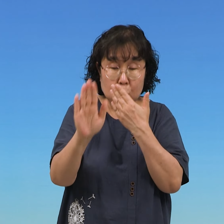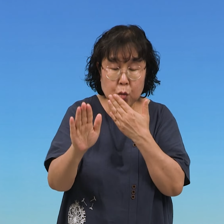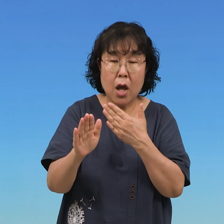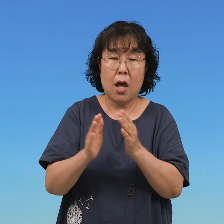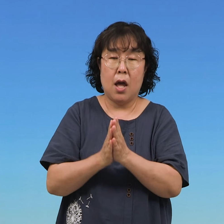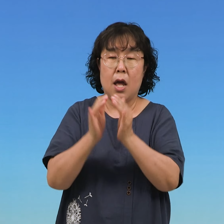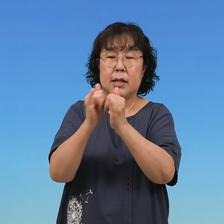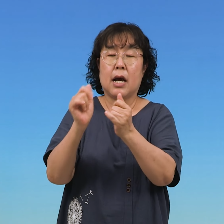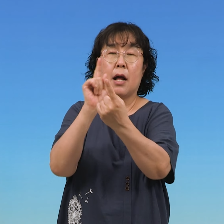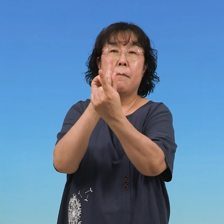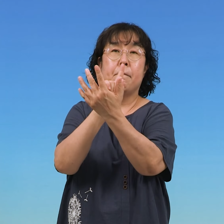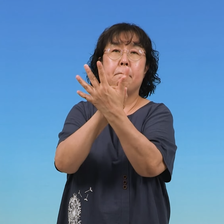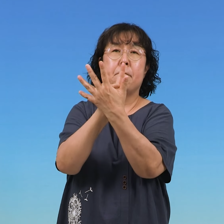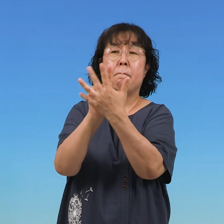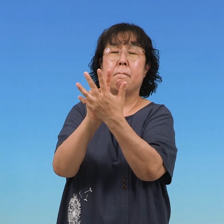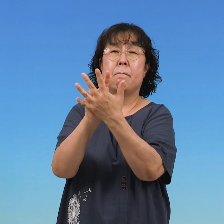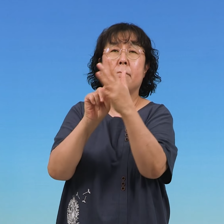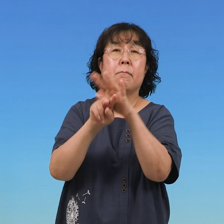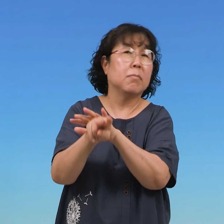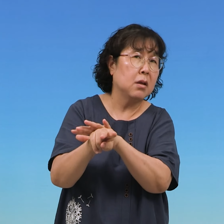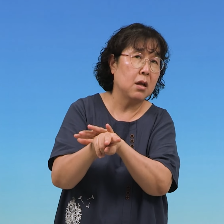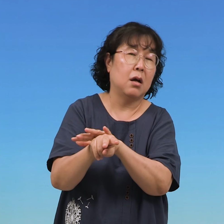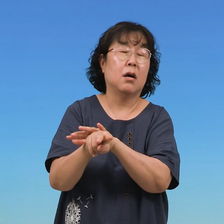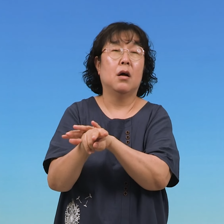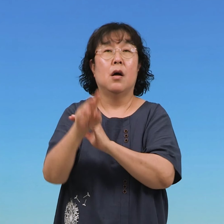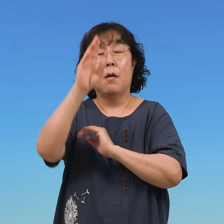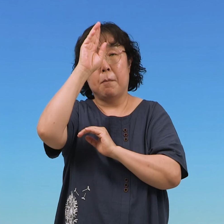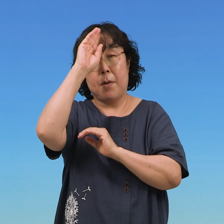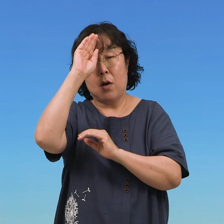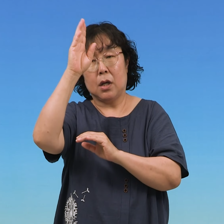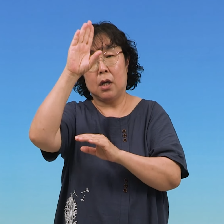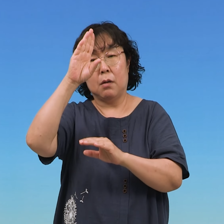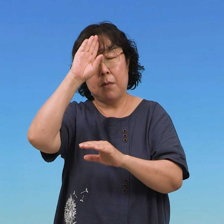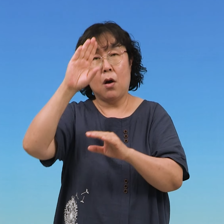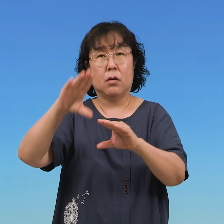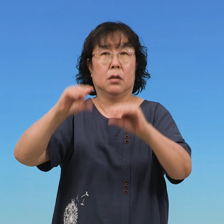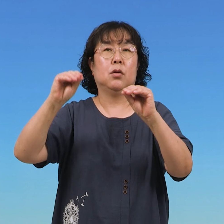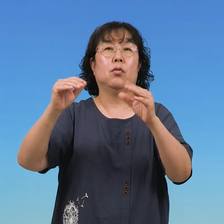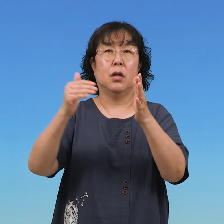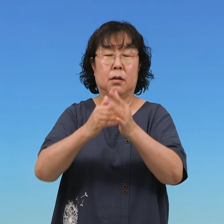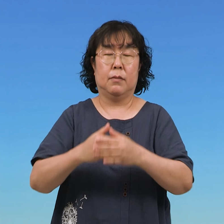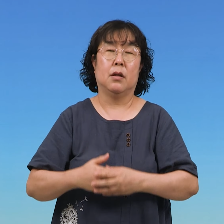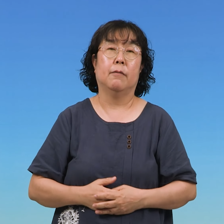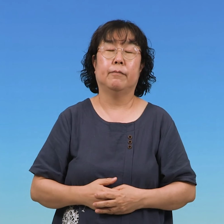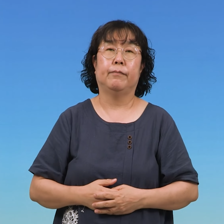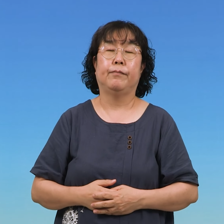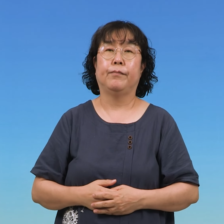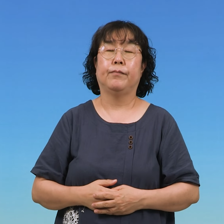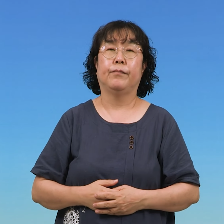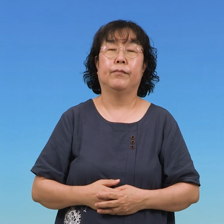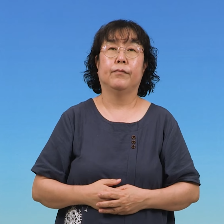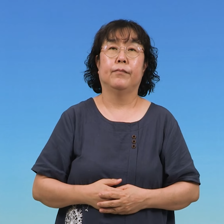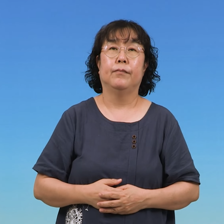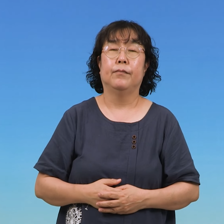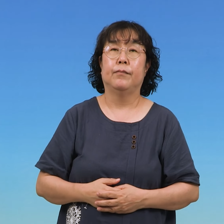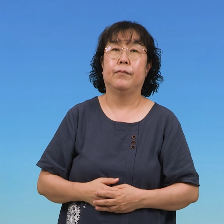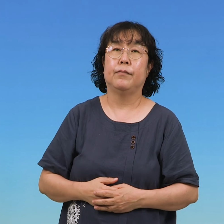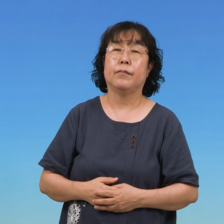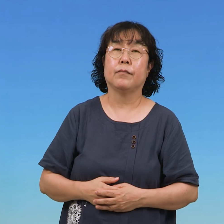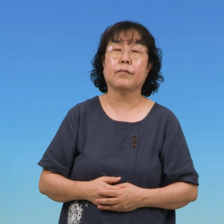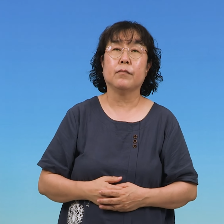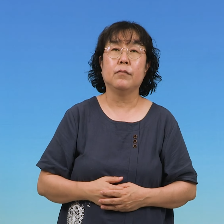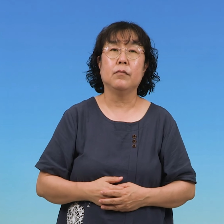있는 대로 달려가 찾아가서 소리를 지르는 변화가 일어나게 된 거 아닙니까? 이런 점에서 저는